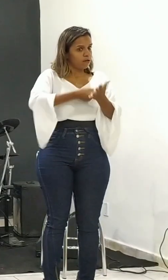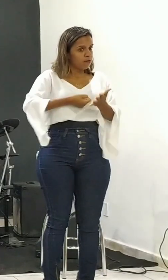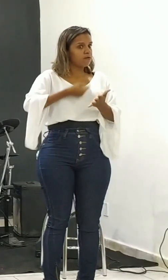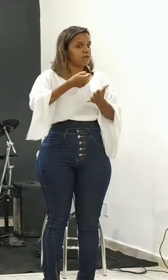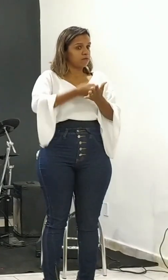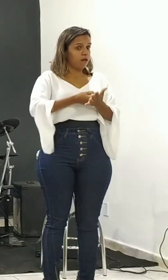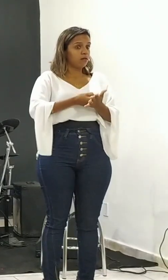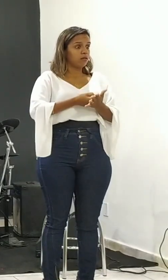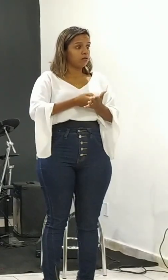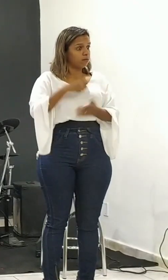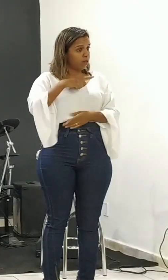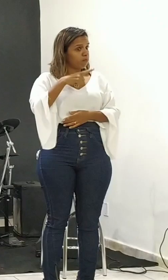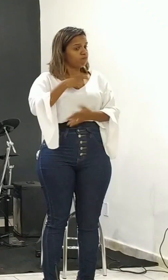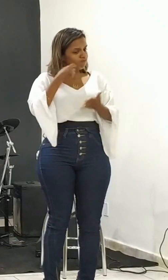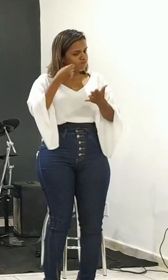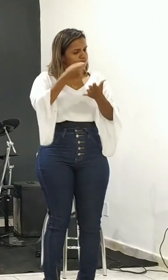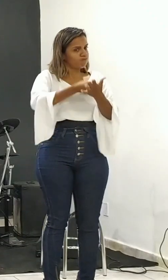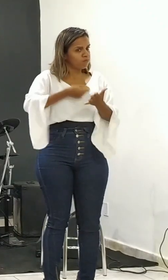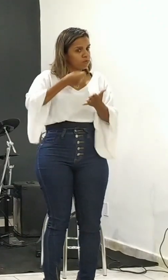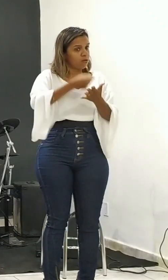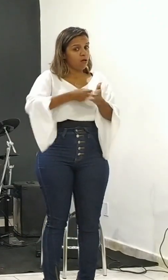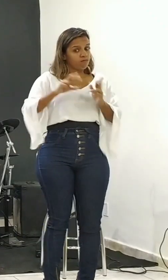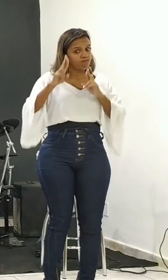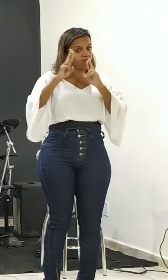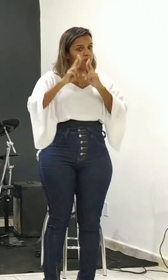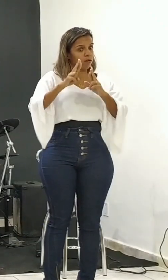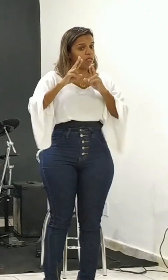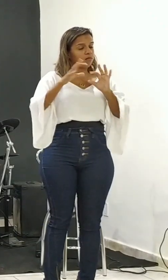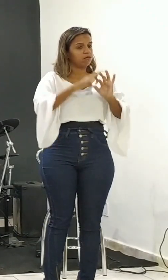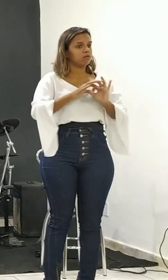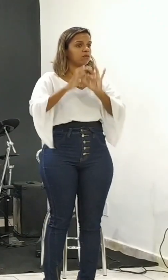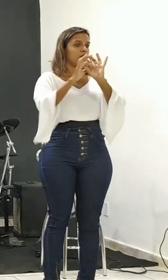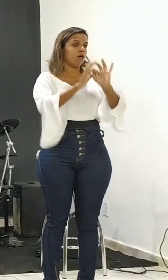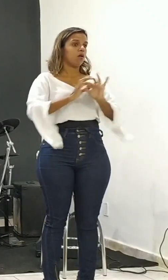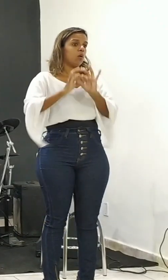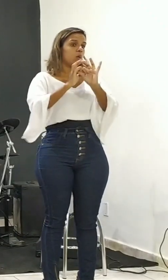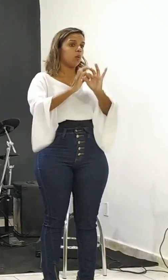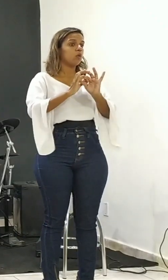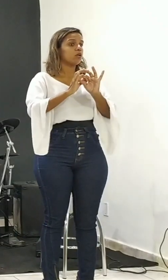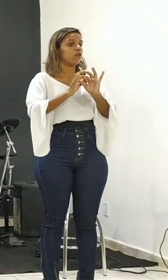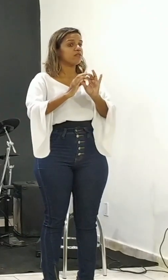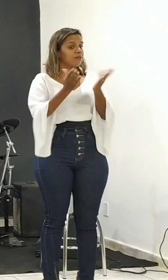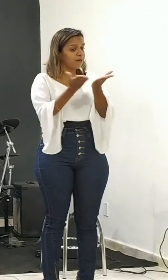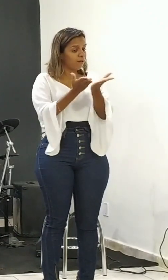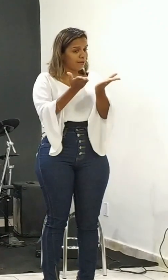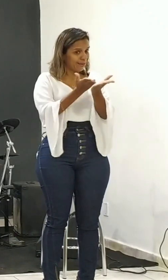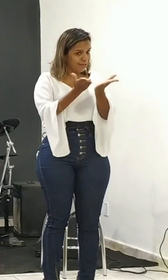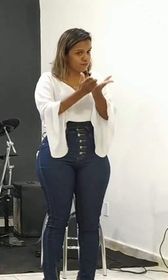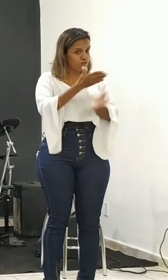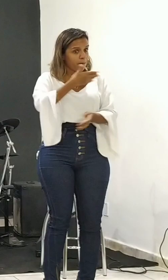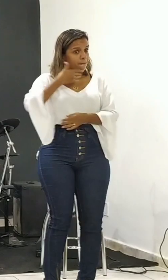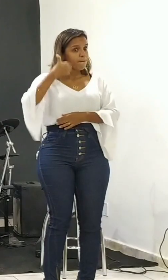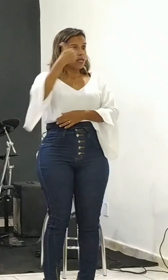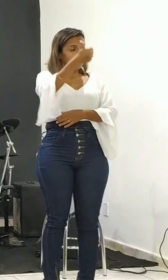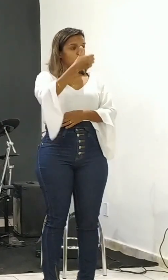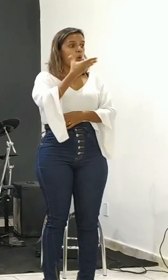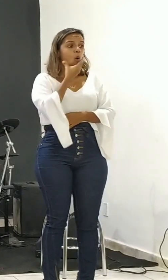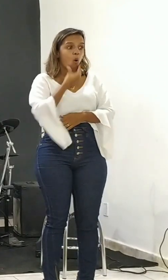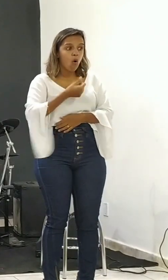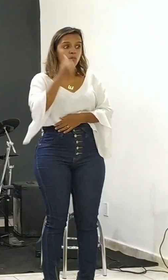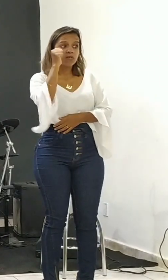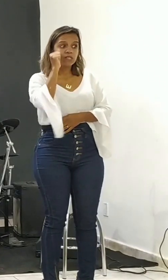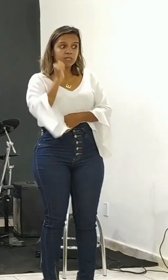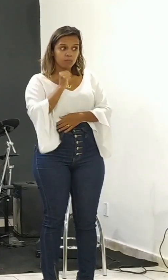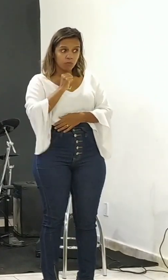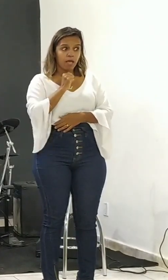né? Nós temos que perseverar nessa união, porque o que vai nos fazer ser crentes melhores, ser homens e mulheres